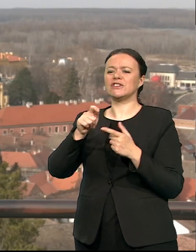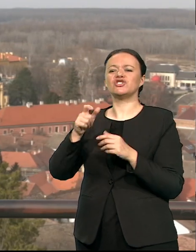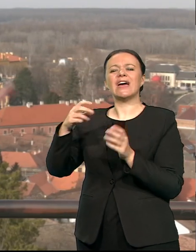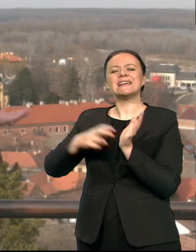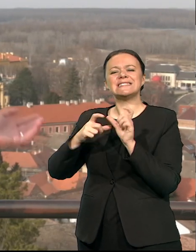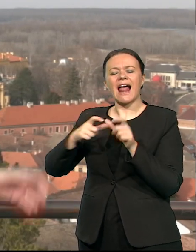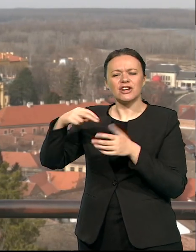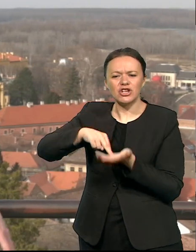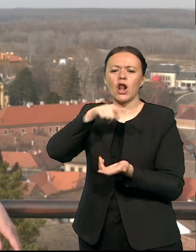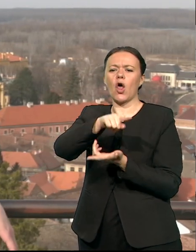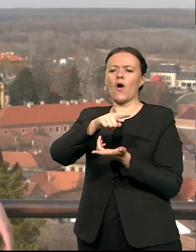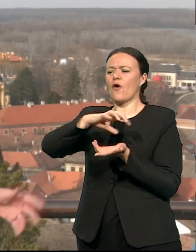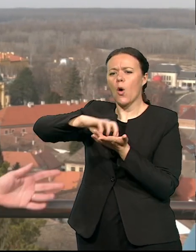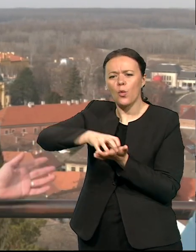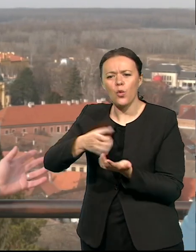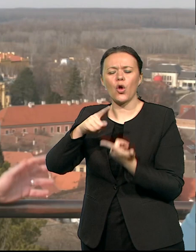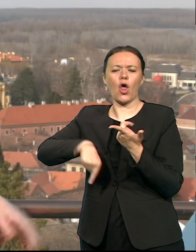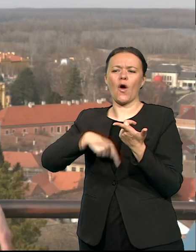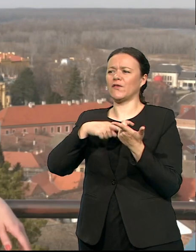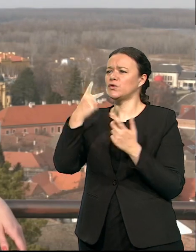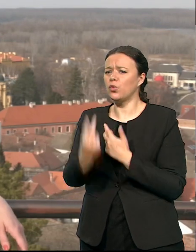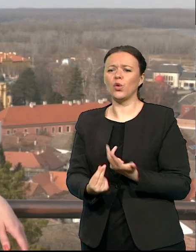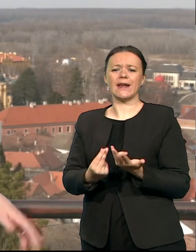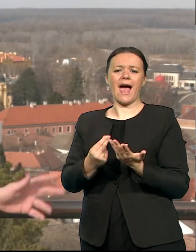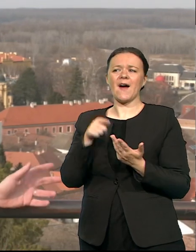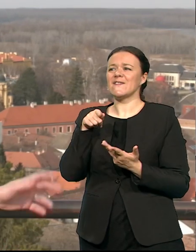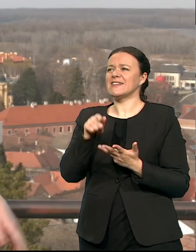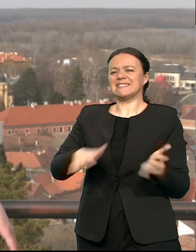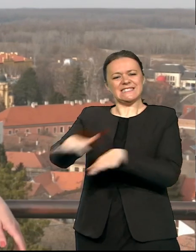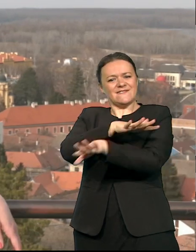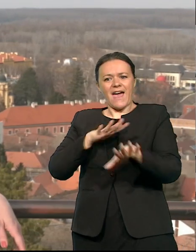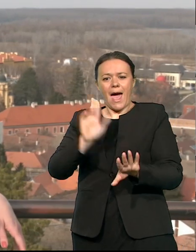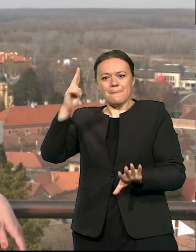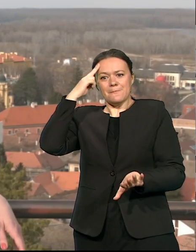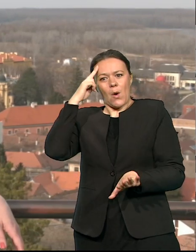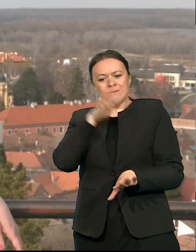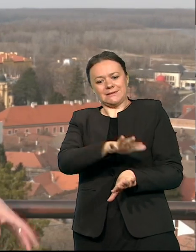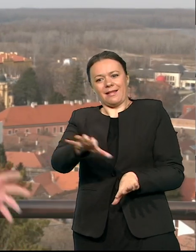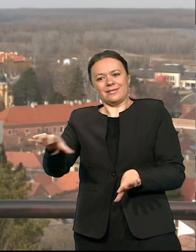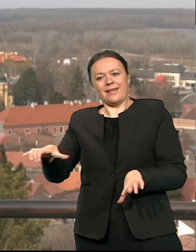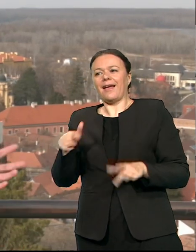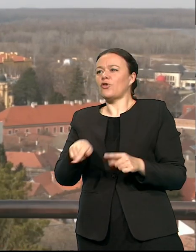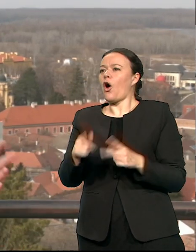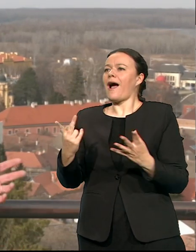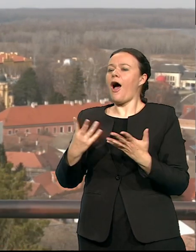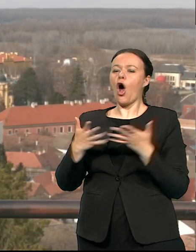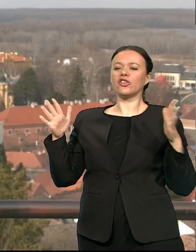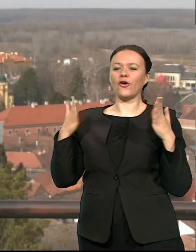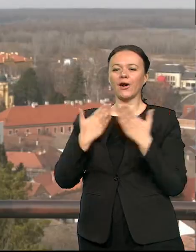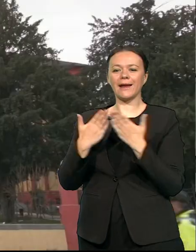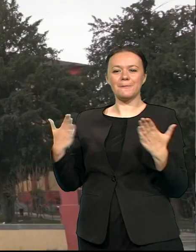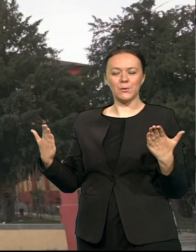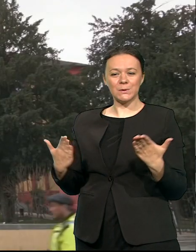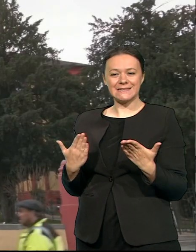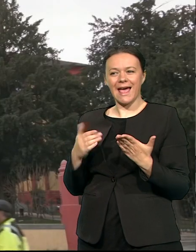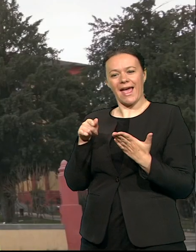Dunav i jedan veliki čas istorije. Jedan, ja bih rekla, muzej, naravno pod otvorenim nebom. Tako da od svega pomalo treba